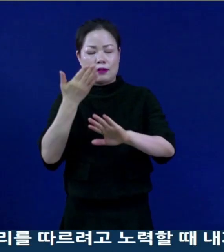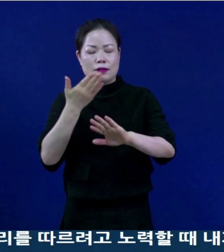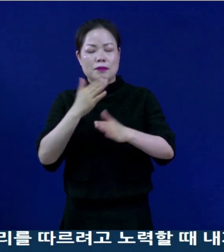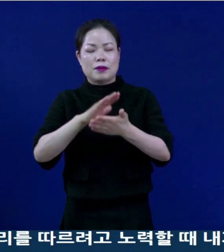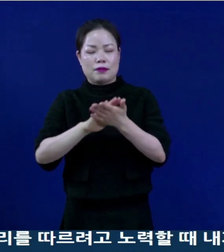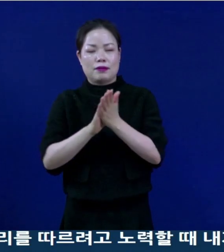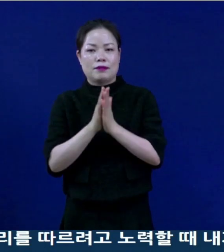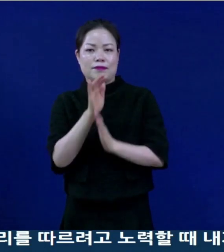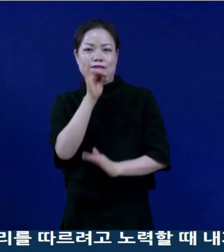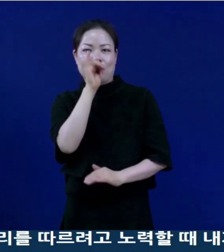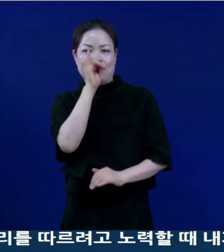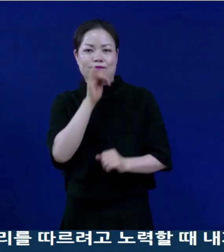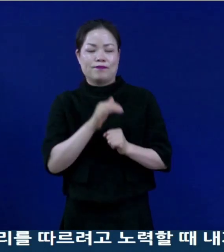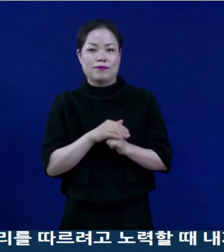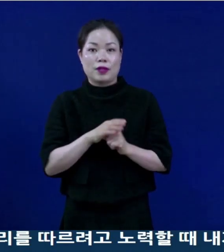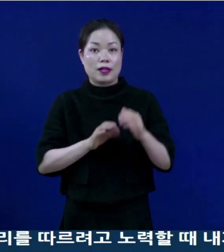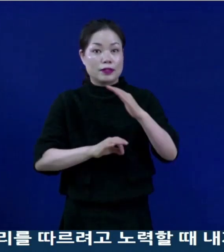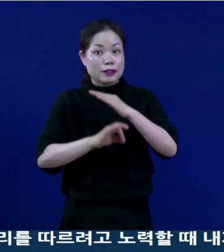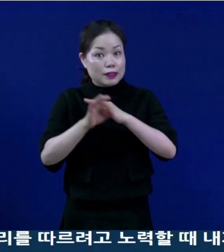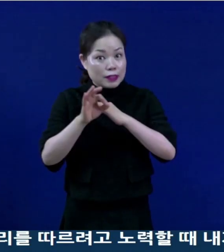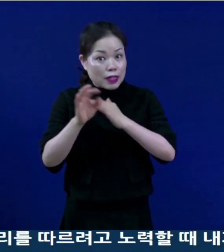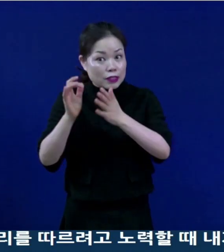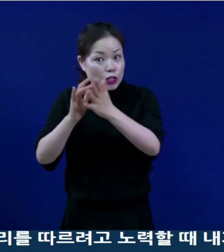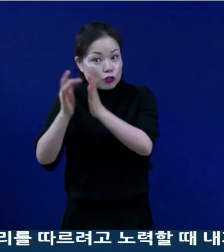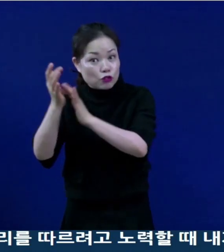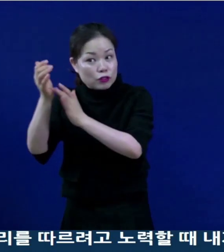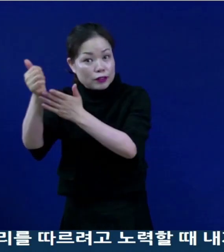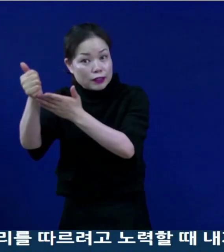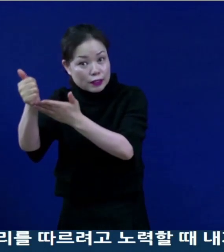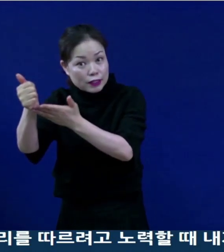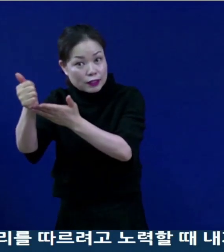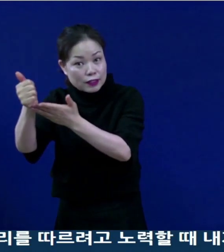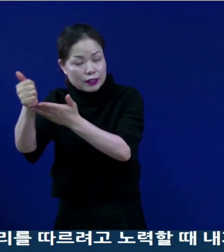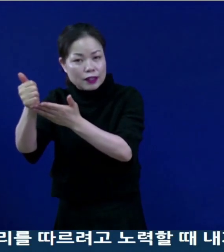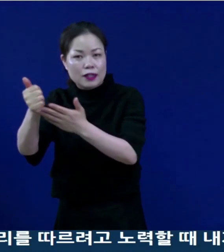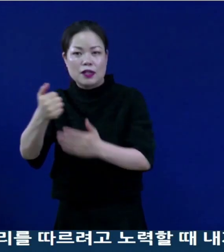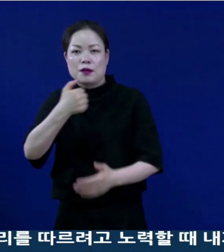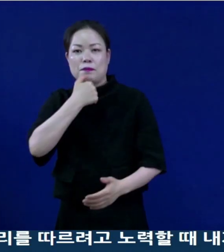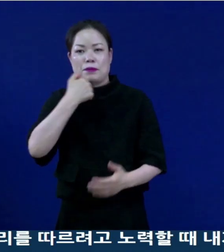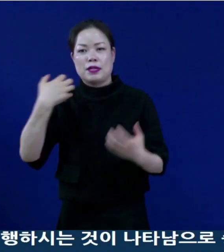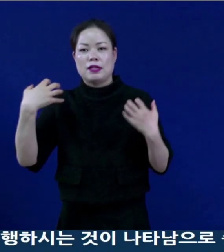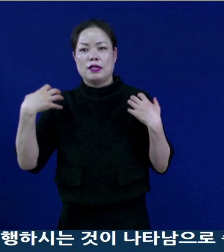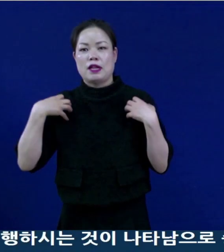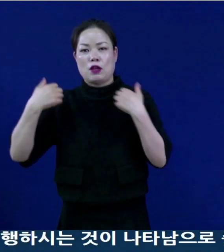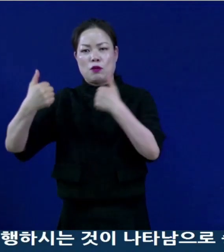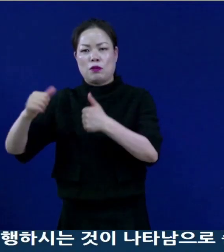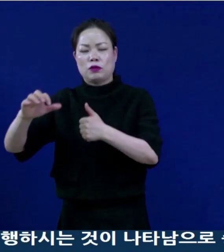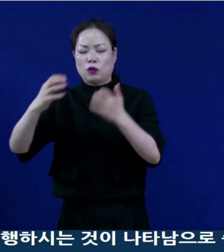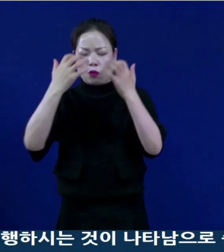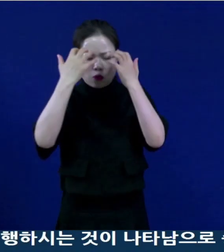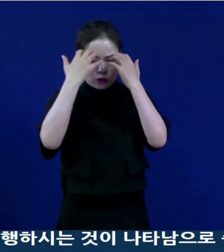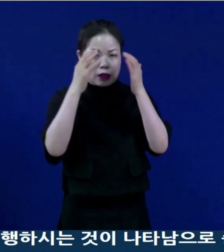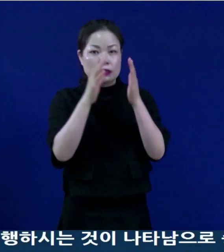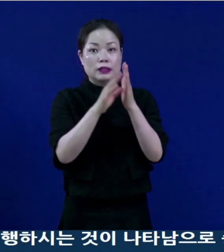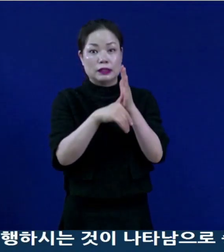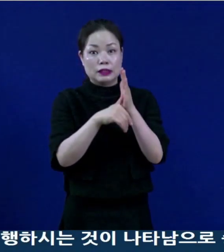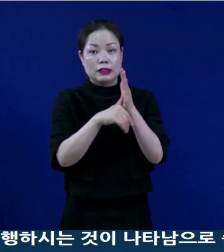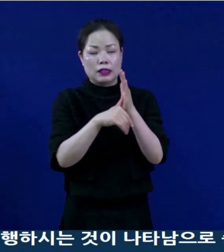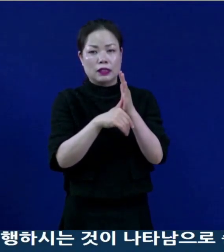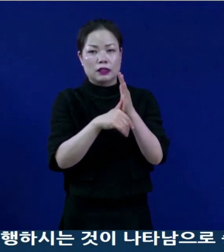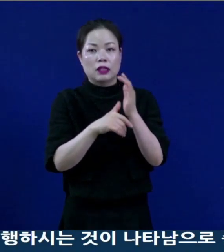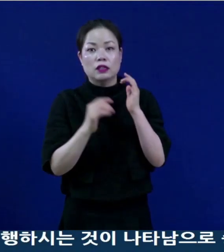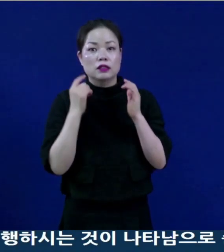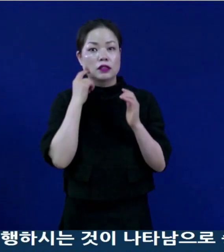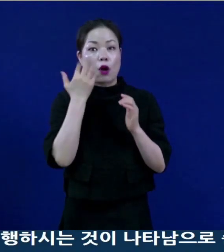보입니다. 오늘 이 아침 예수님께서 빌라도의 법정에서 고난을 당하실 때 그 고난이